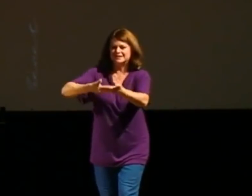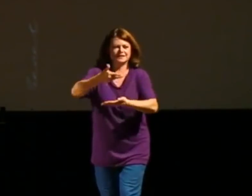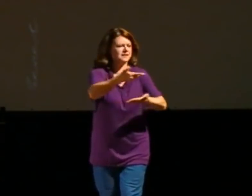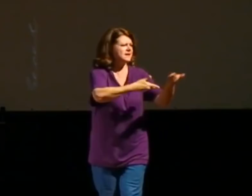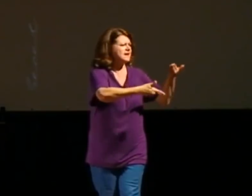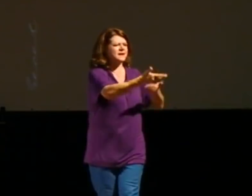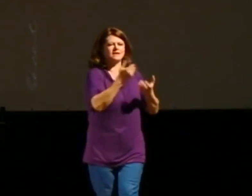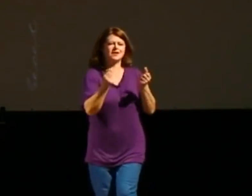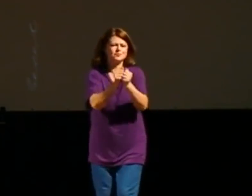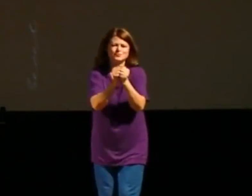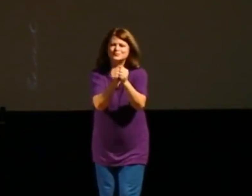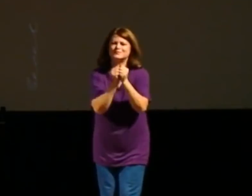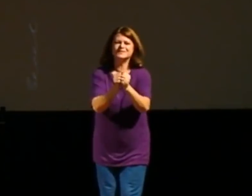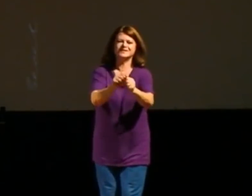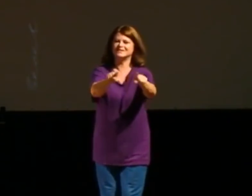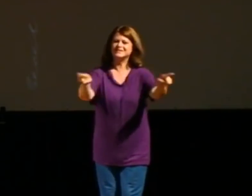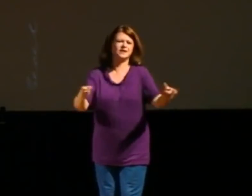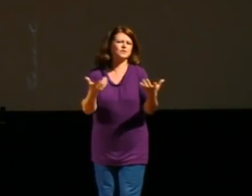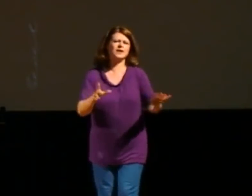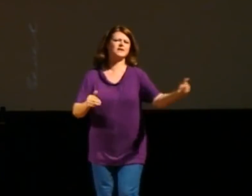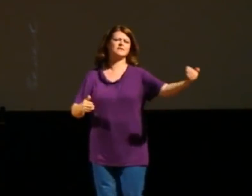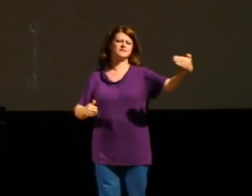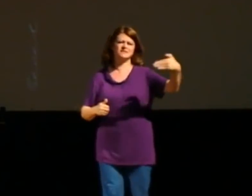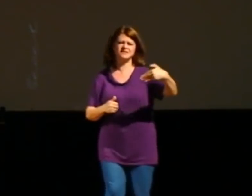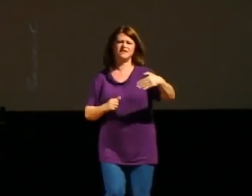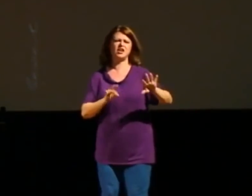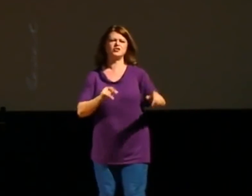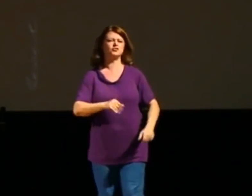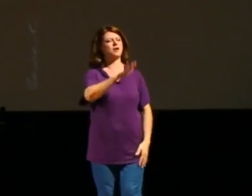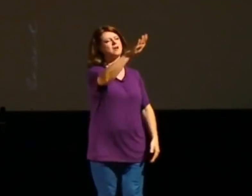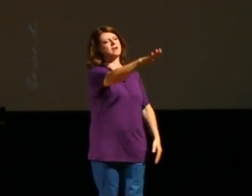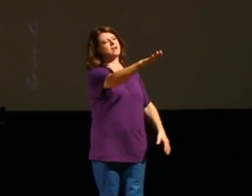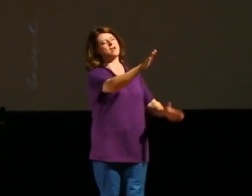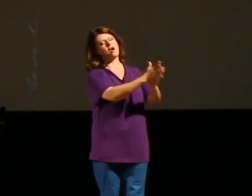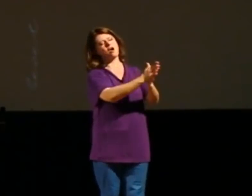você, eu quero ser íntimo de você. Eu não quero que você venha aqui, eu boto a mão na sua cabeça e você some.